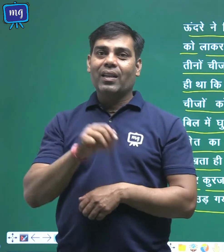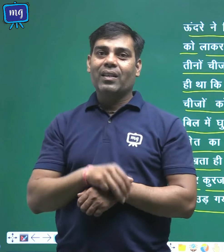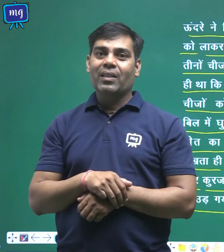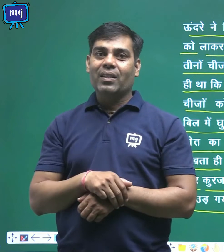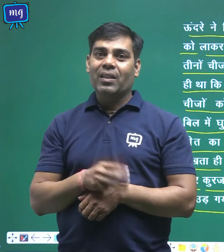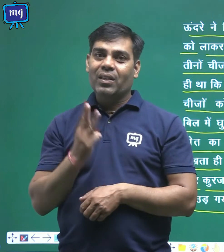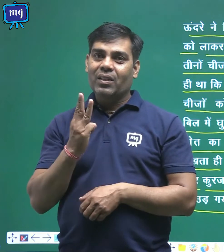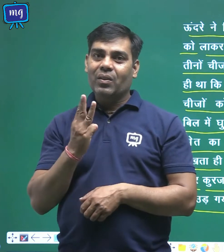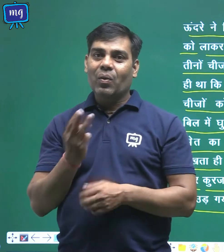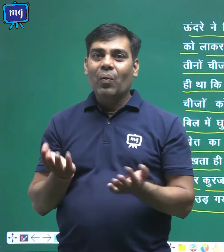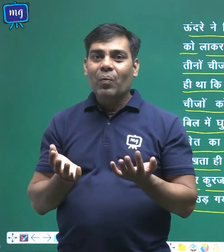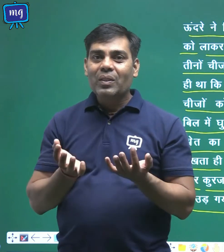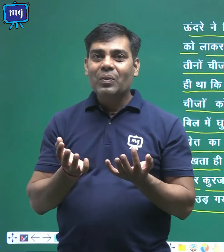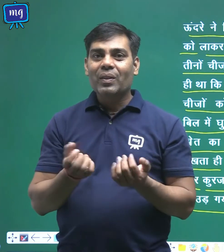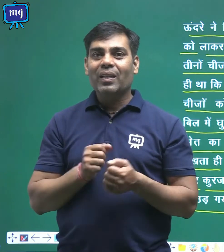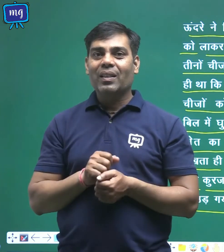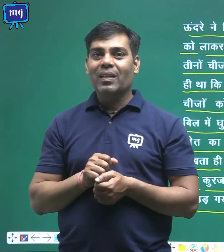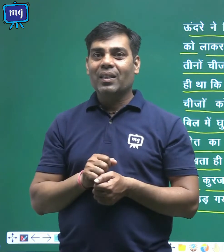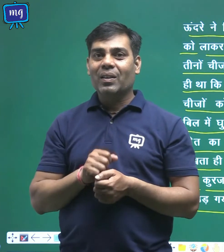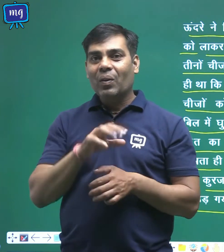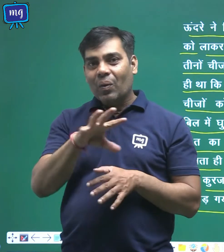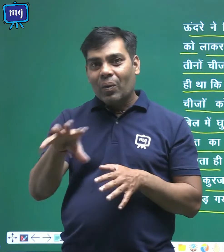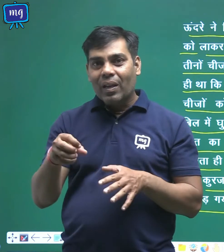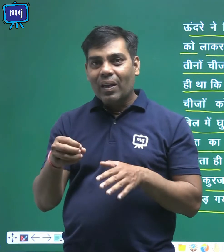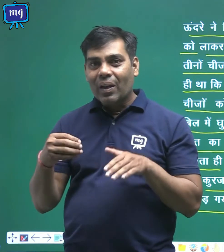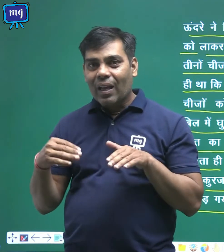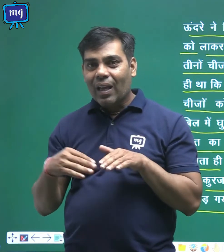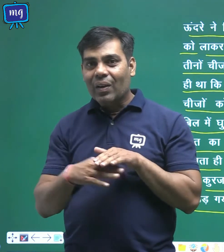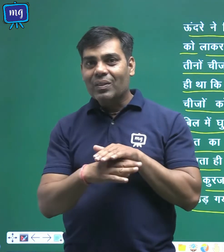तीनों वस्तुएं बिल में लेकर घुस गया।